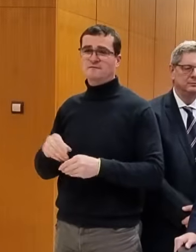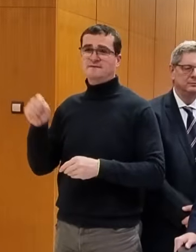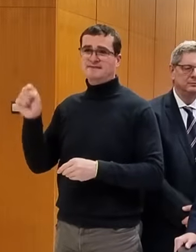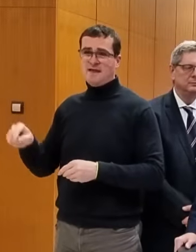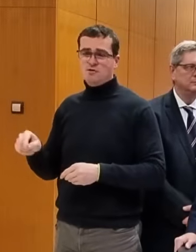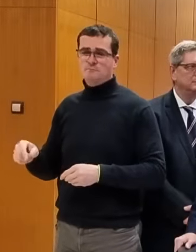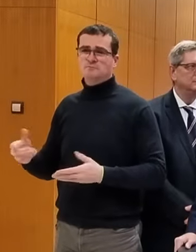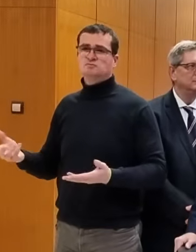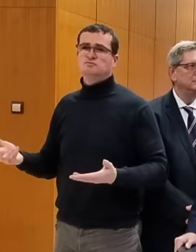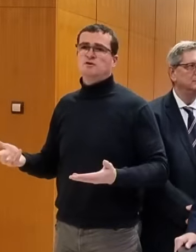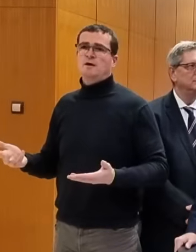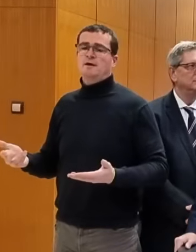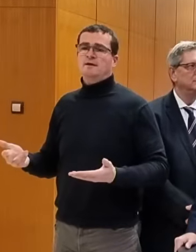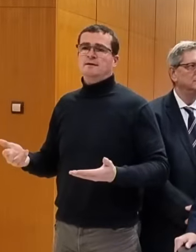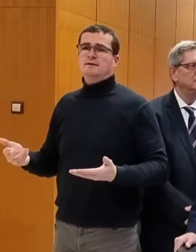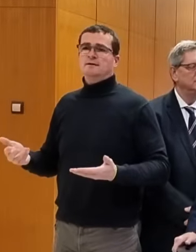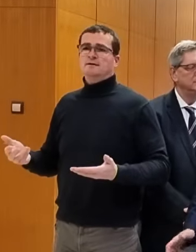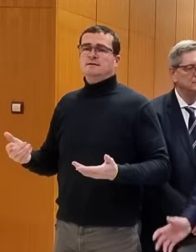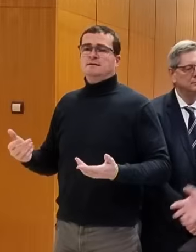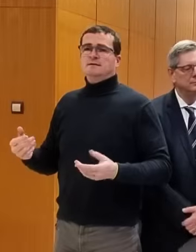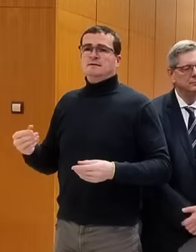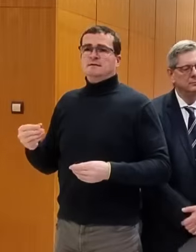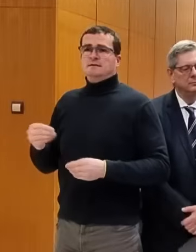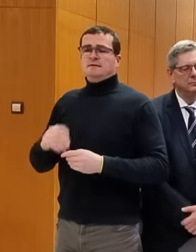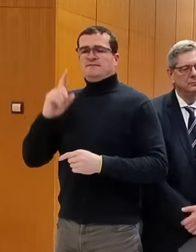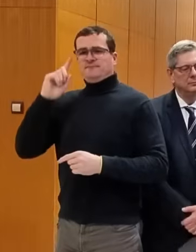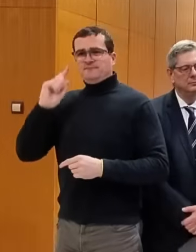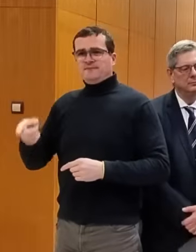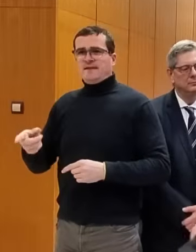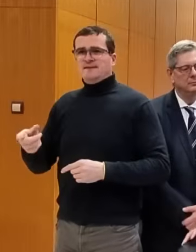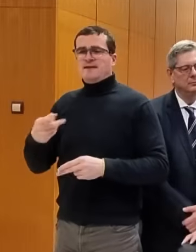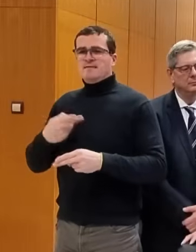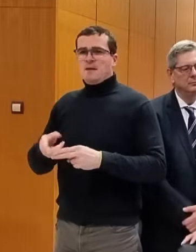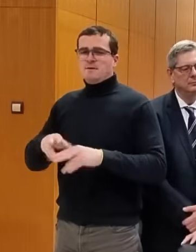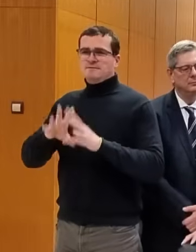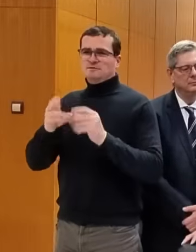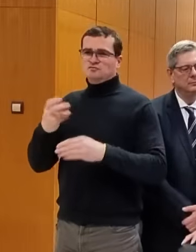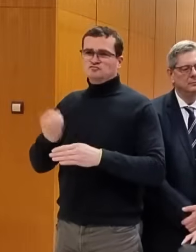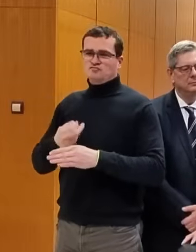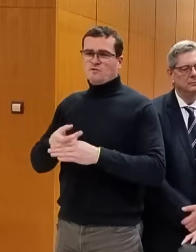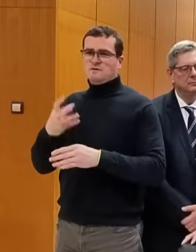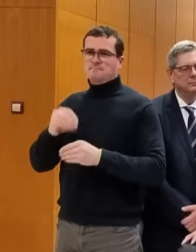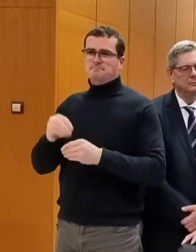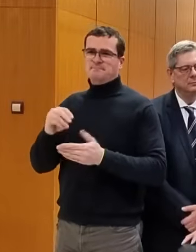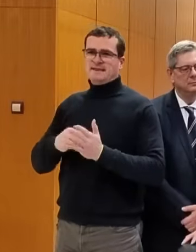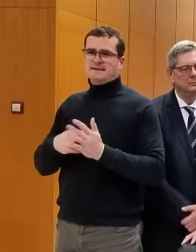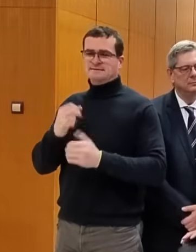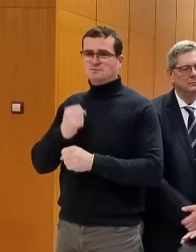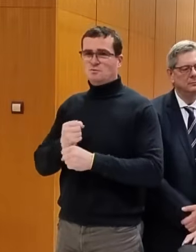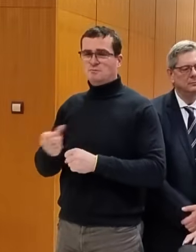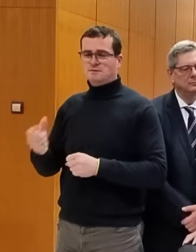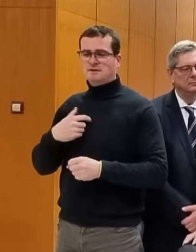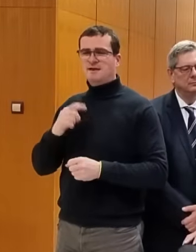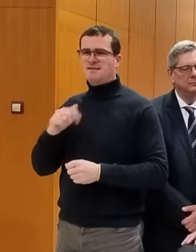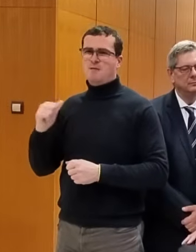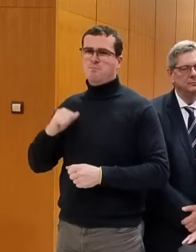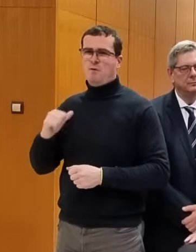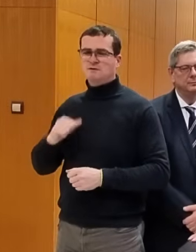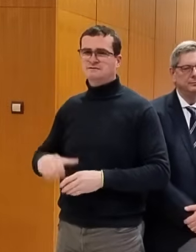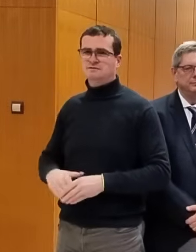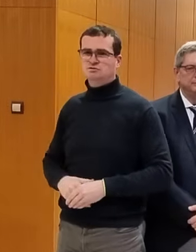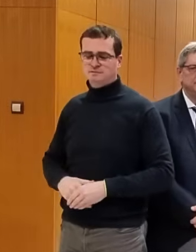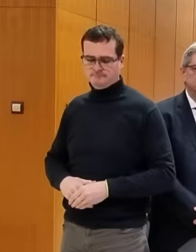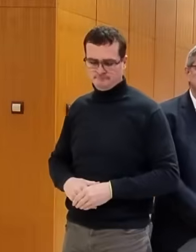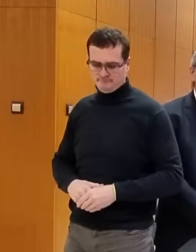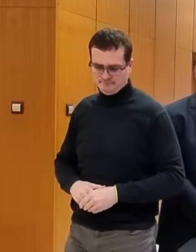tom, že jednak dokážu napraviť všetky škody, ktoré boli tým technicky spôsobené. Je to najbolestivejšie.